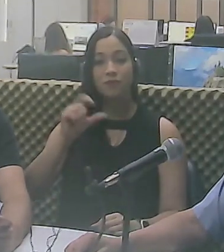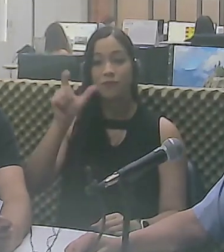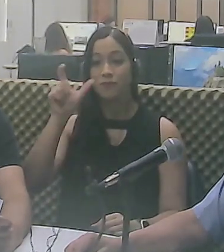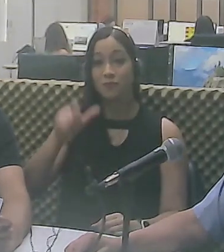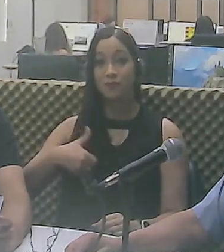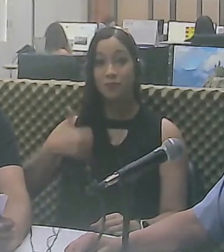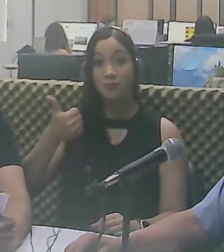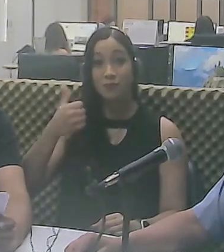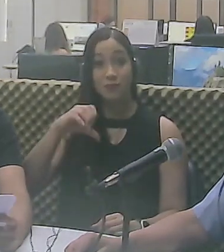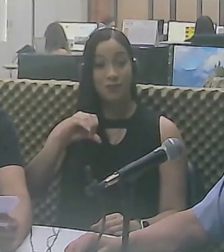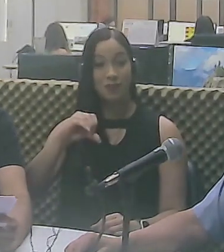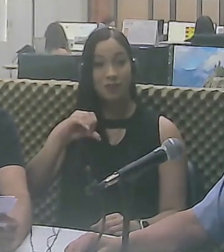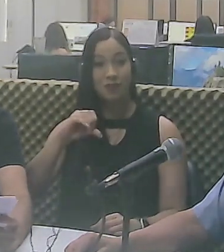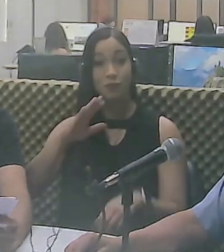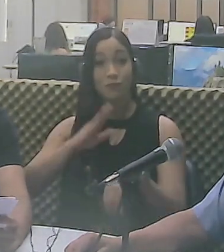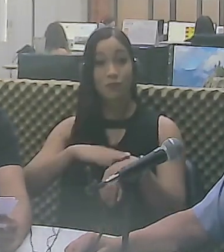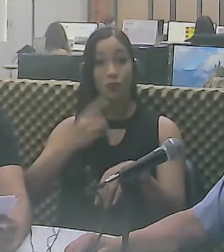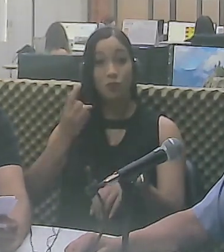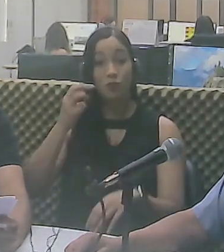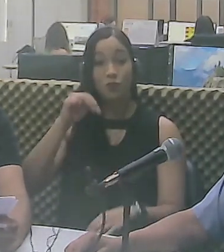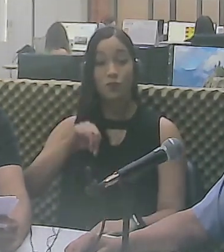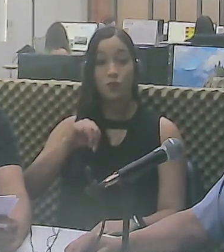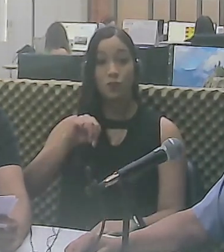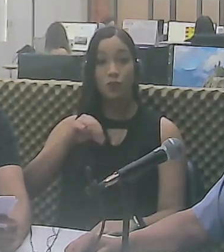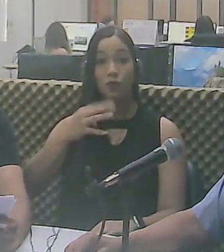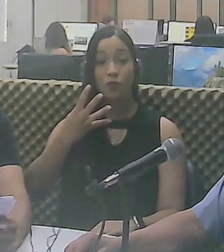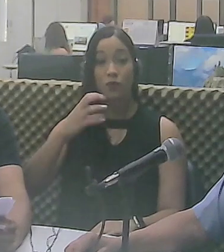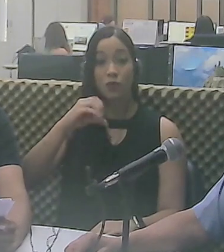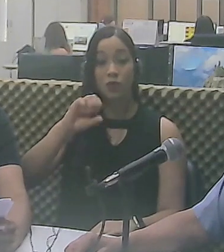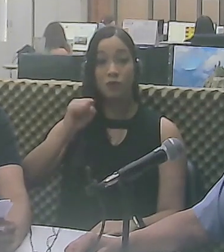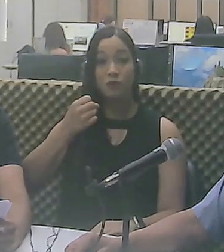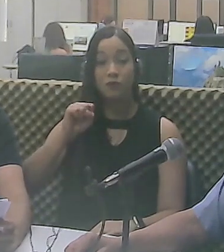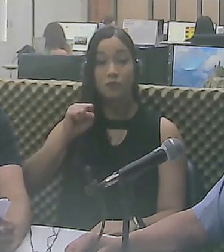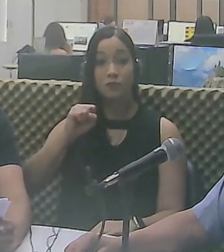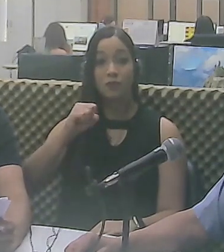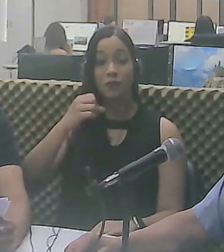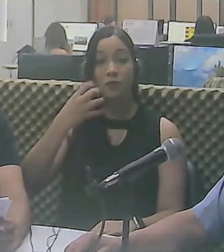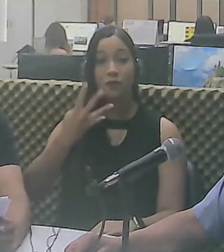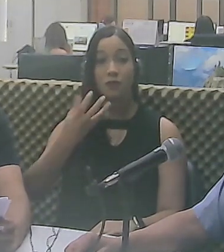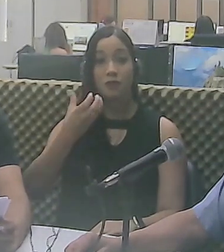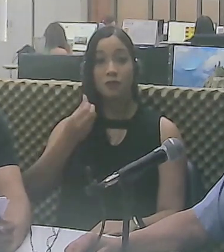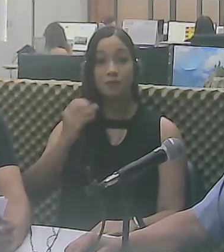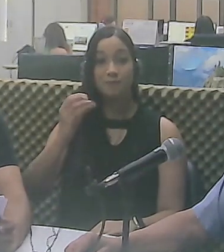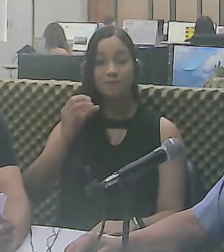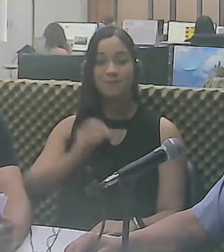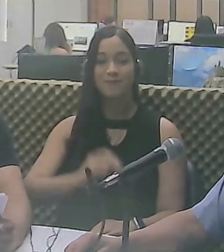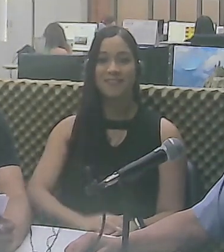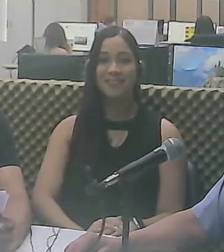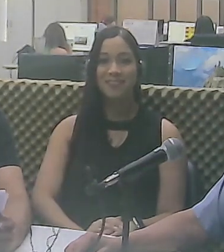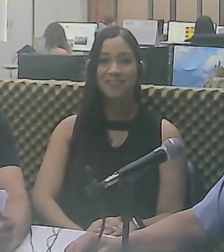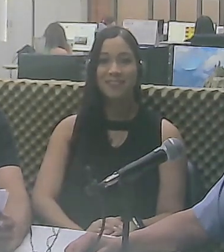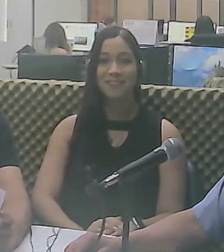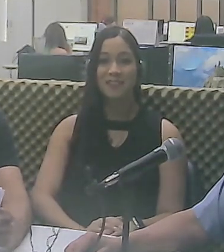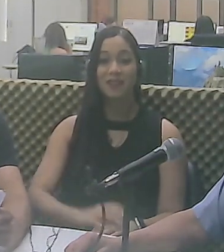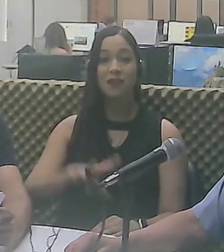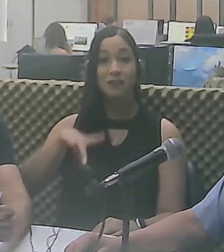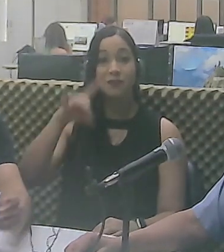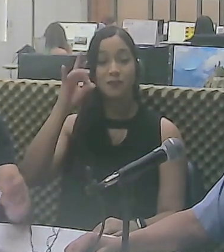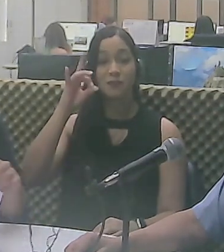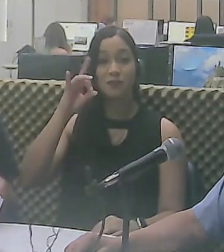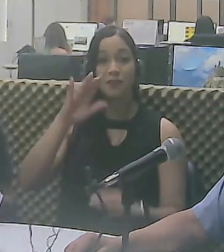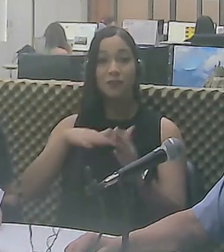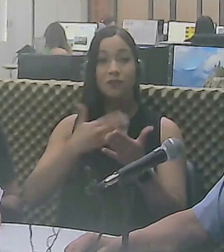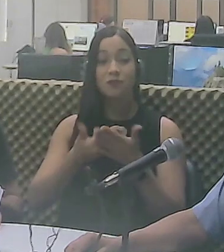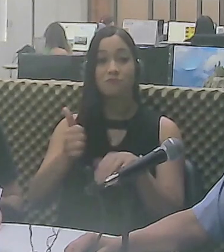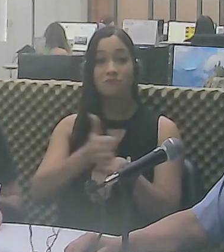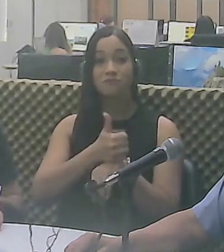19 anos fez tempo de um minuto 49 segundos e 46 centésimos revelado pelas escolinhas de